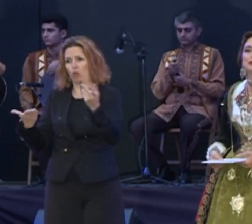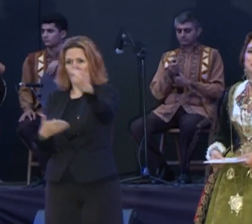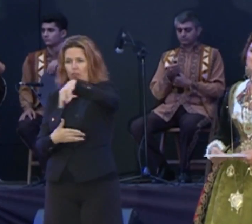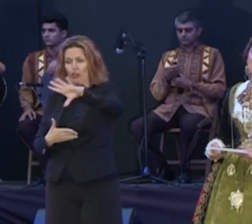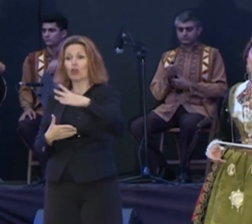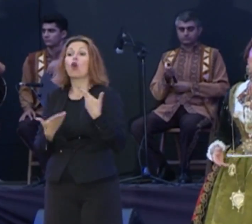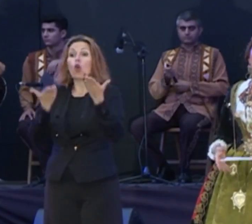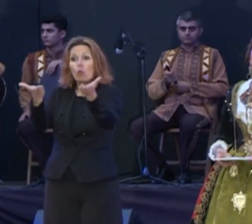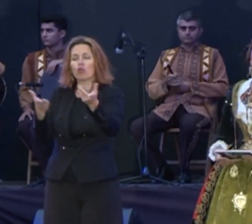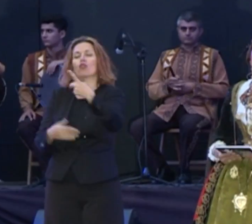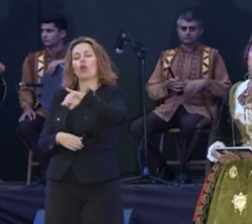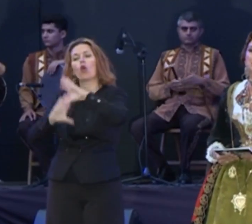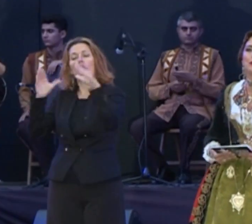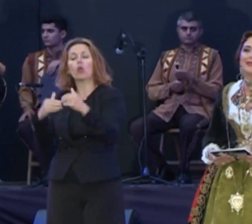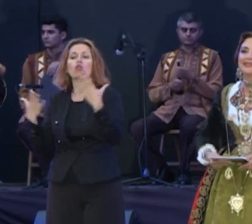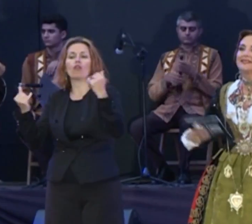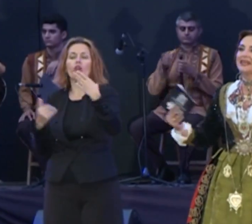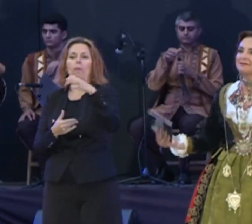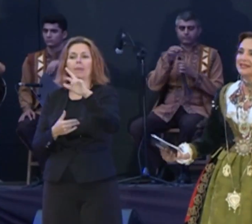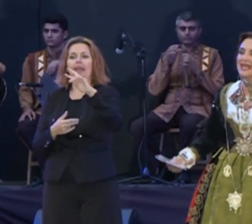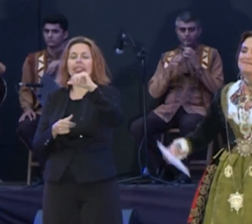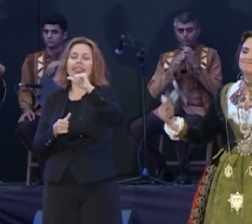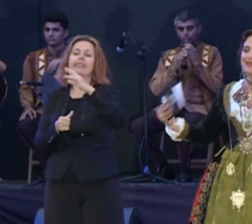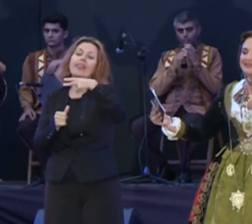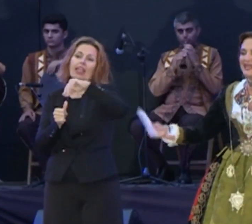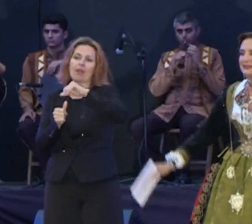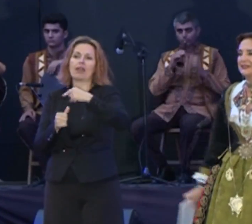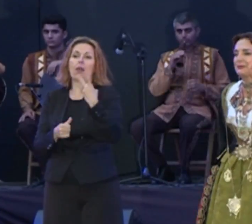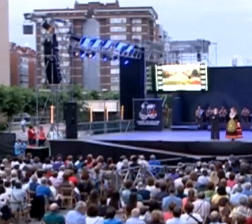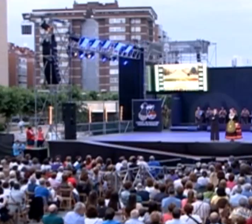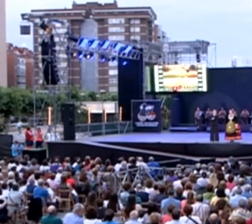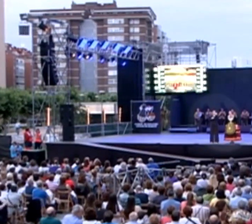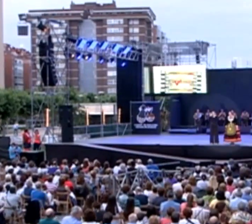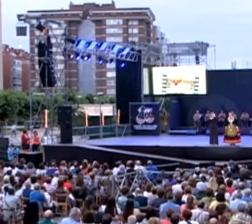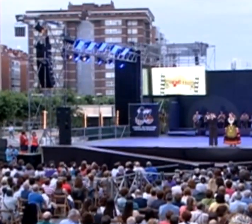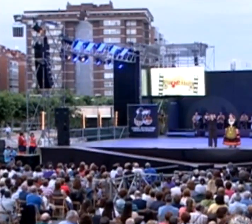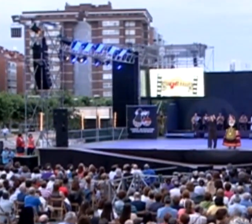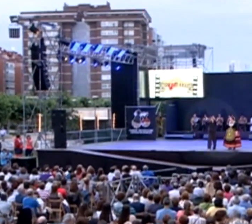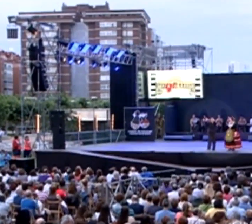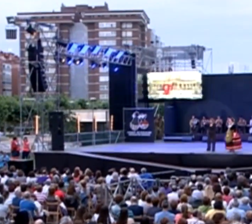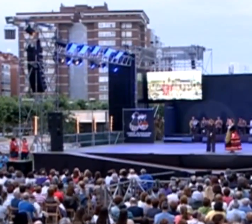Con todos ustedes, el conjunto folclórico BERT de Armenia, 20 años después.